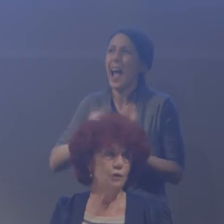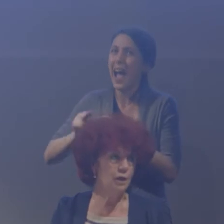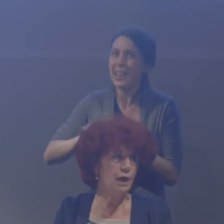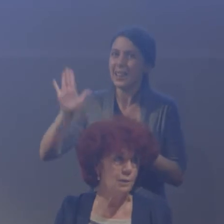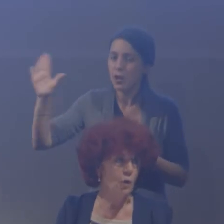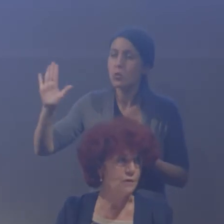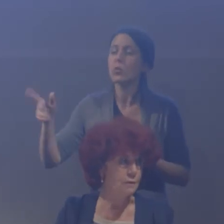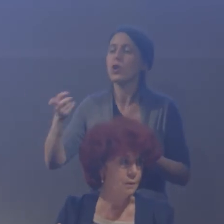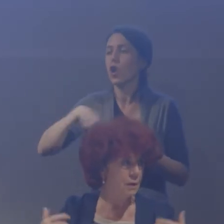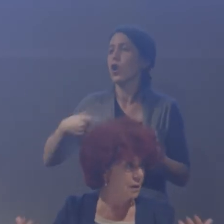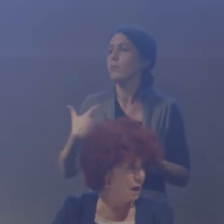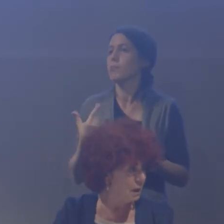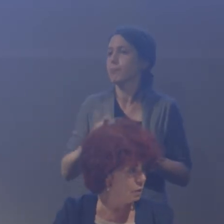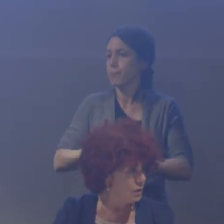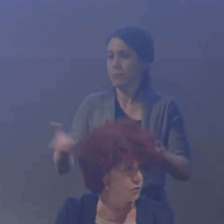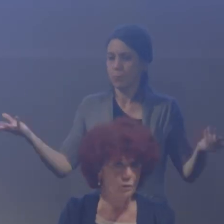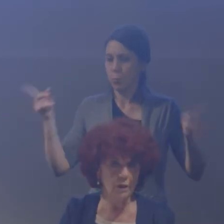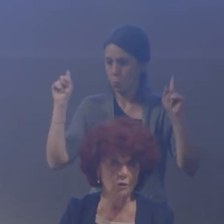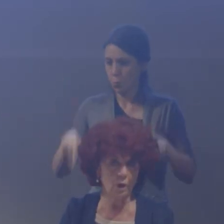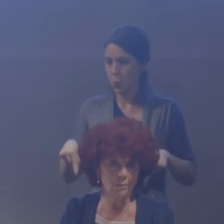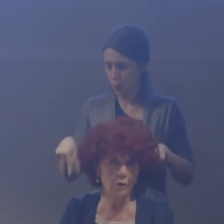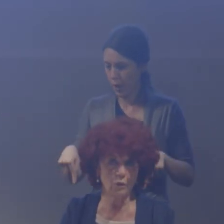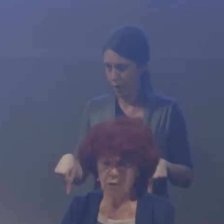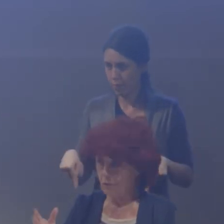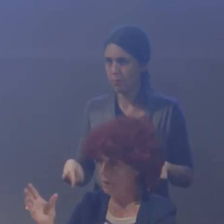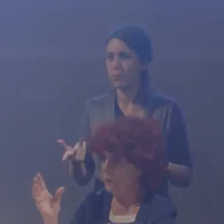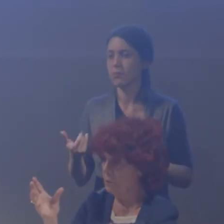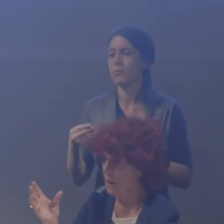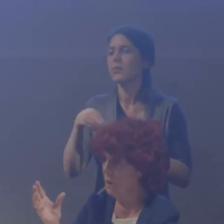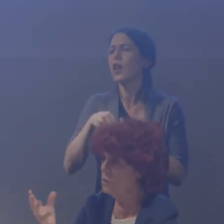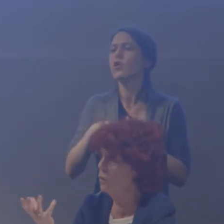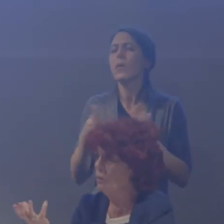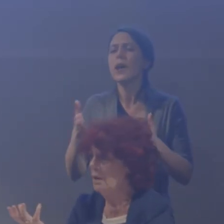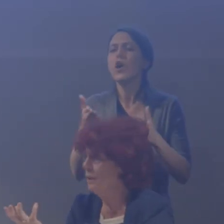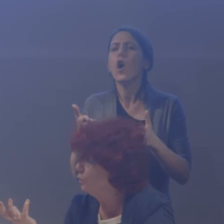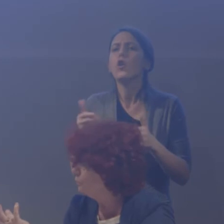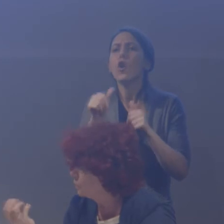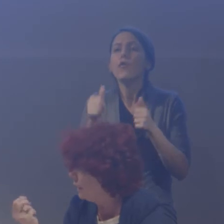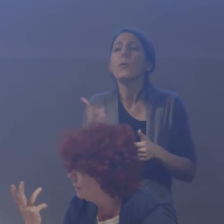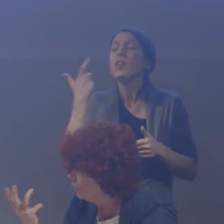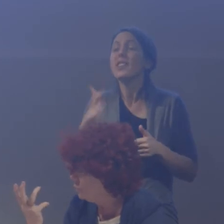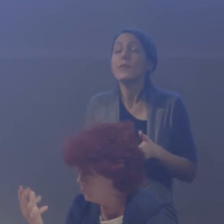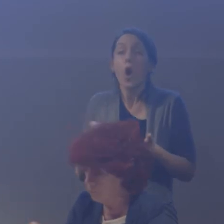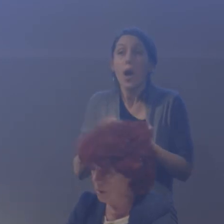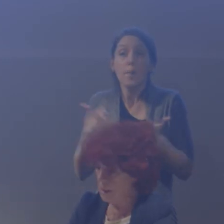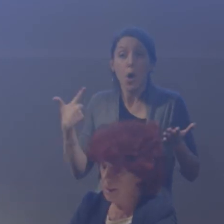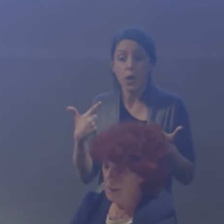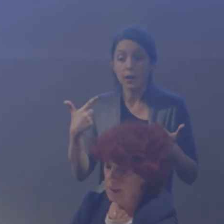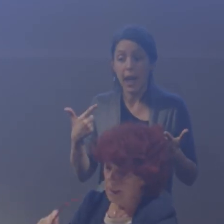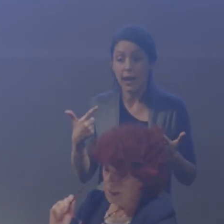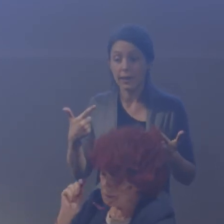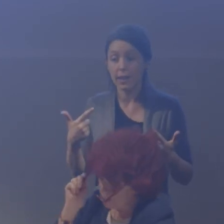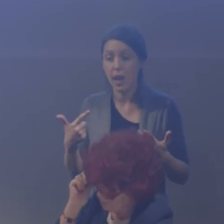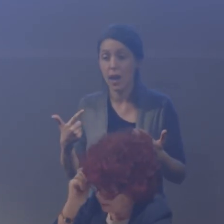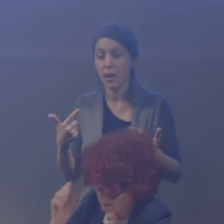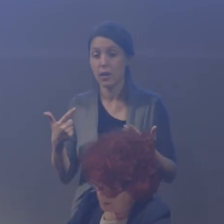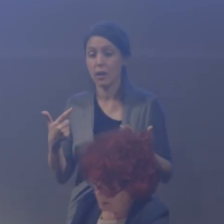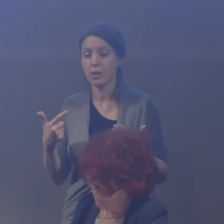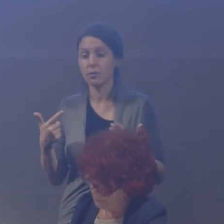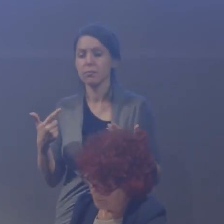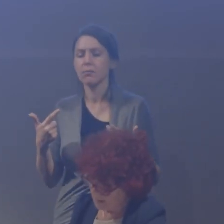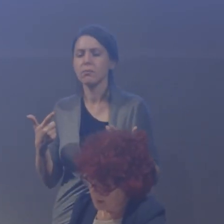noi forniremo esattamente anche questo dentro al percorso formativo, perché questo è un elemento importante, corrisponde